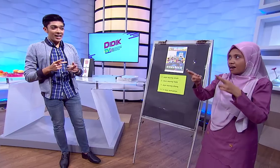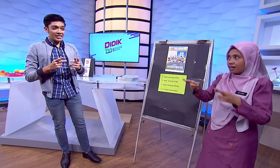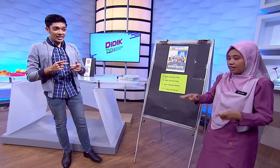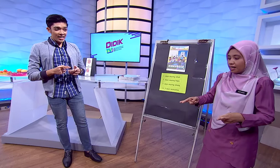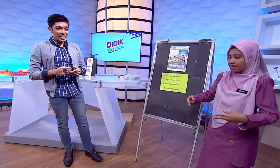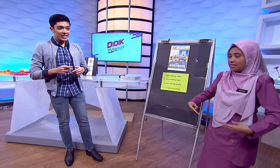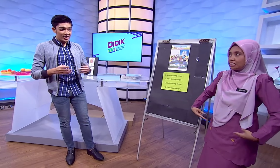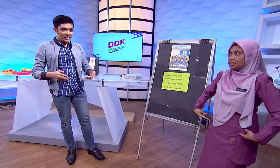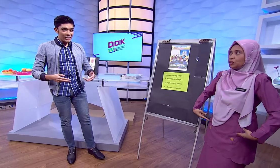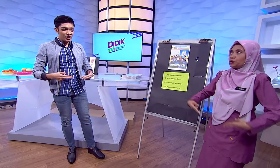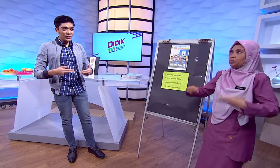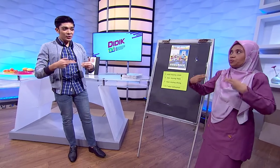rakyat hidup